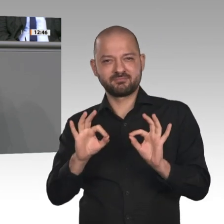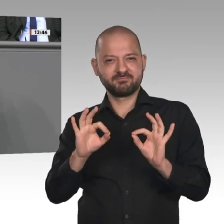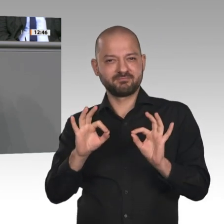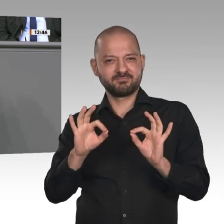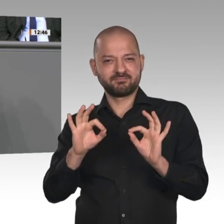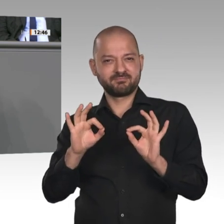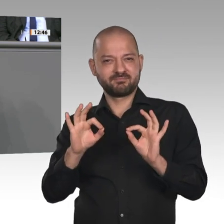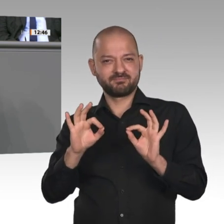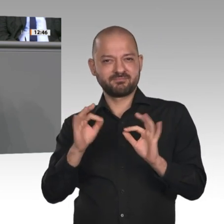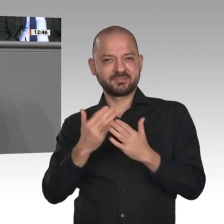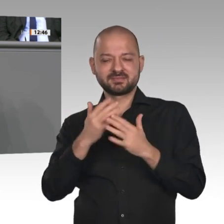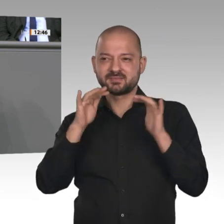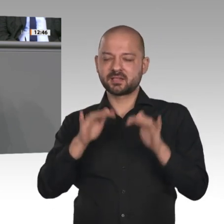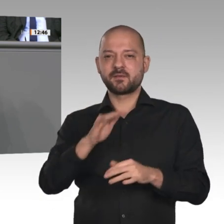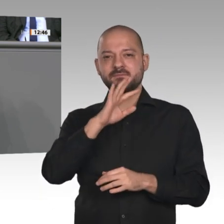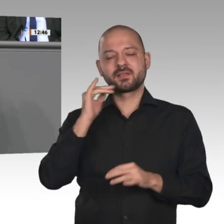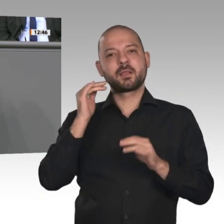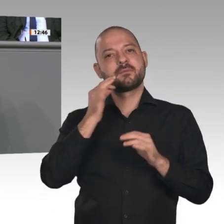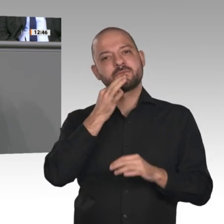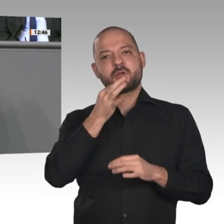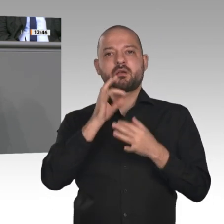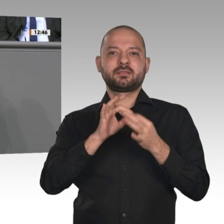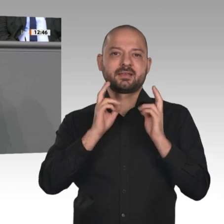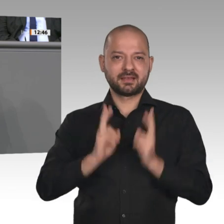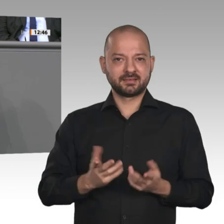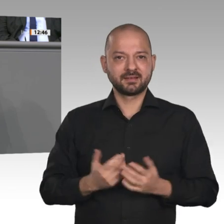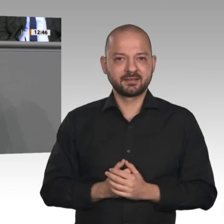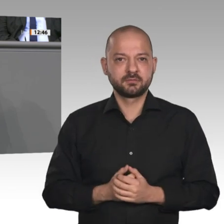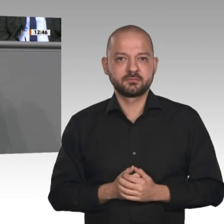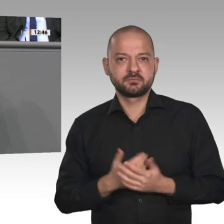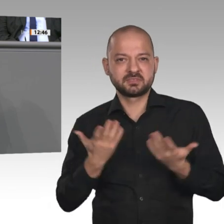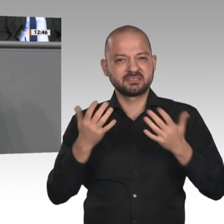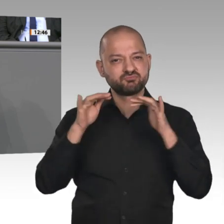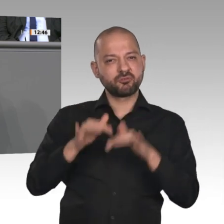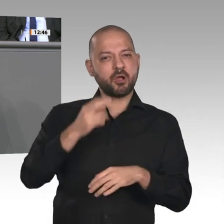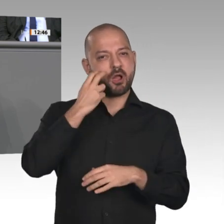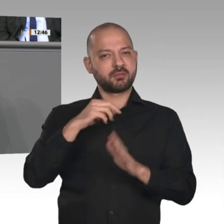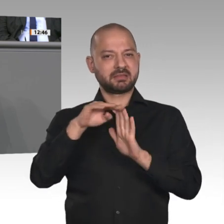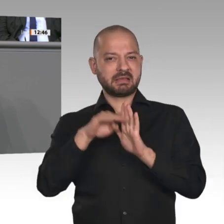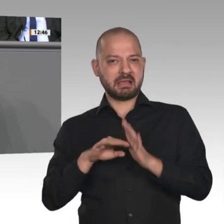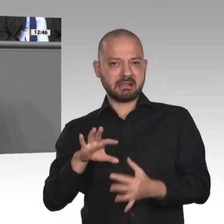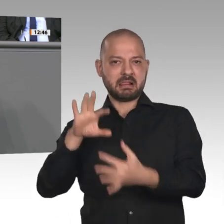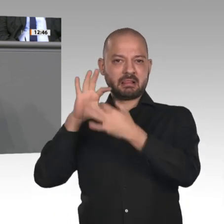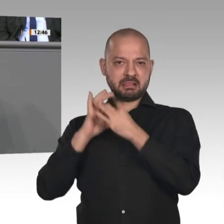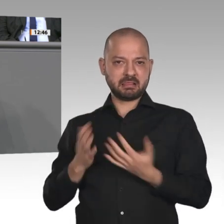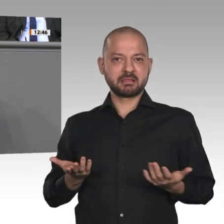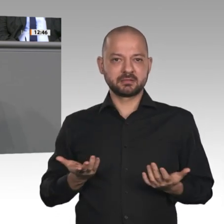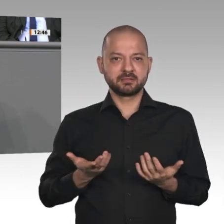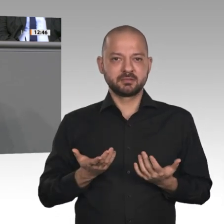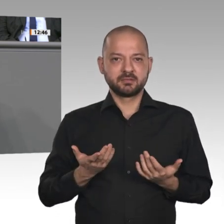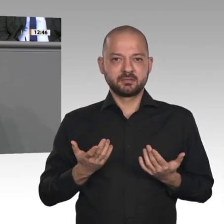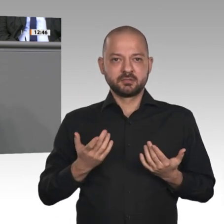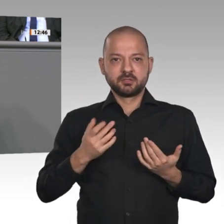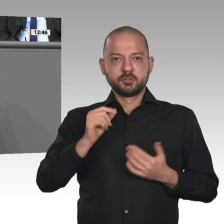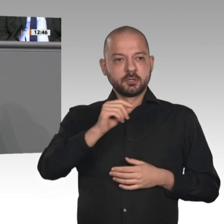Männern und deren Abkömmlinge je nach Ehestatus zu unterschiedlichen Regelungen führen kann. Konkret bedeutet das Rechtspostulat der Kausalität